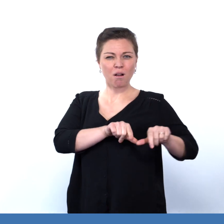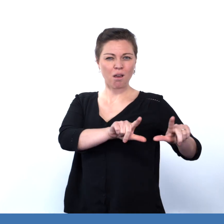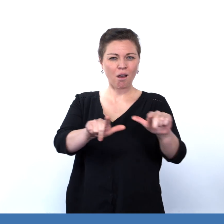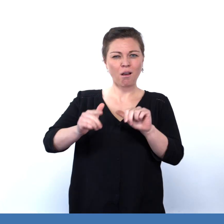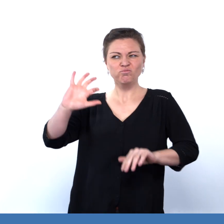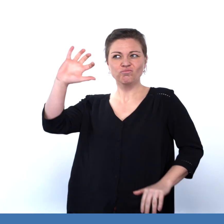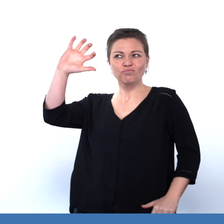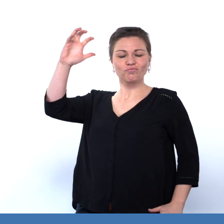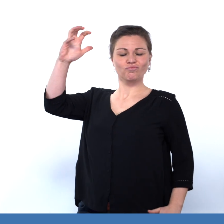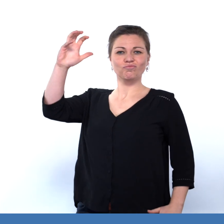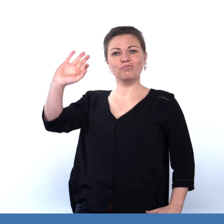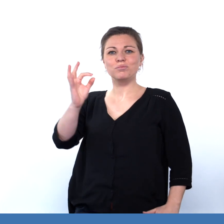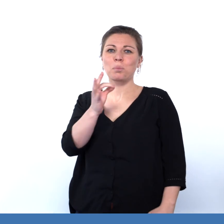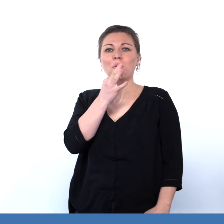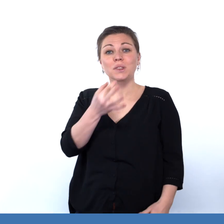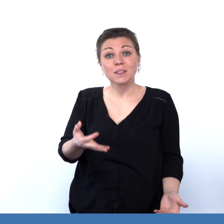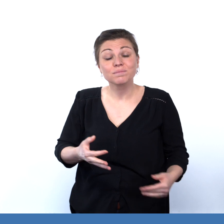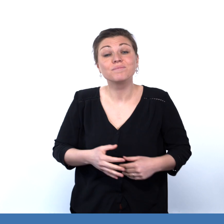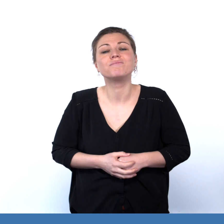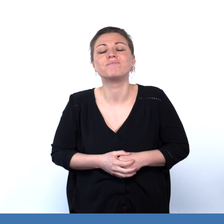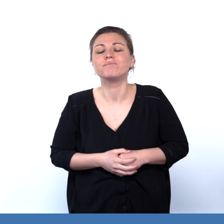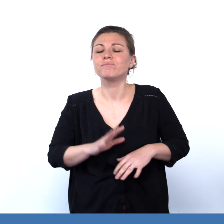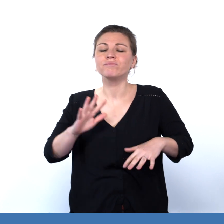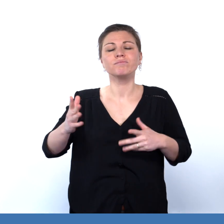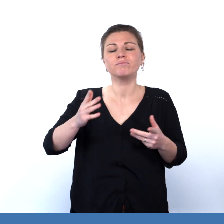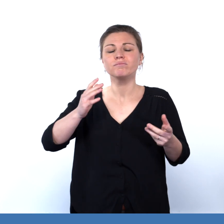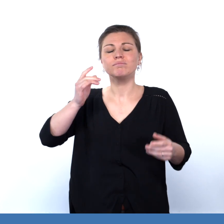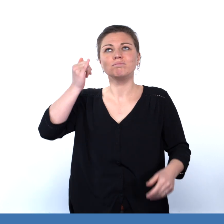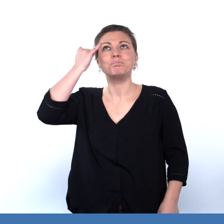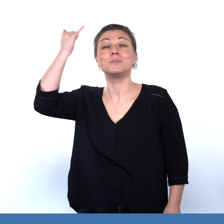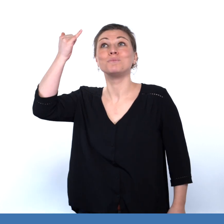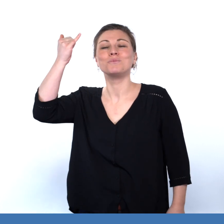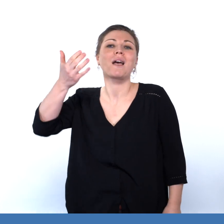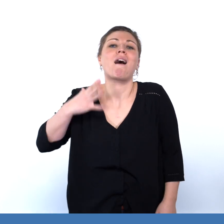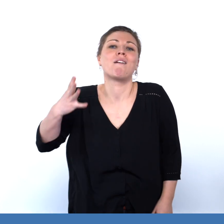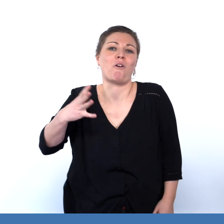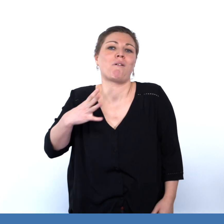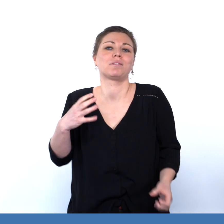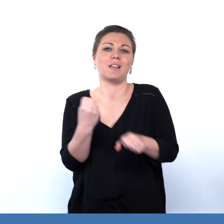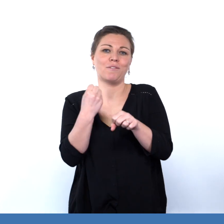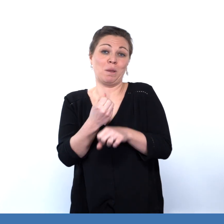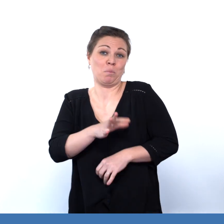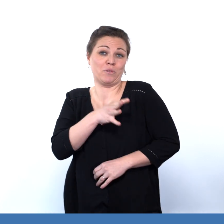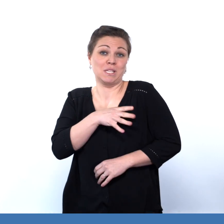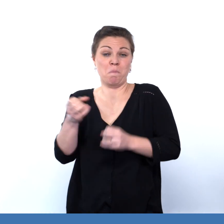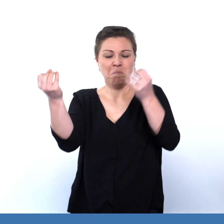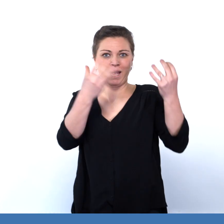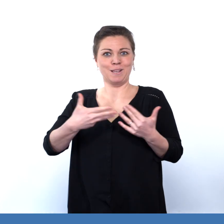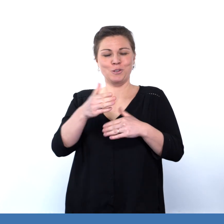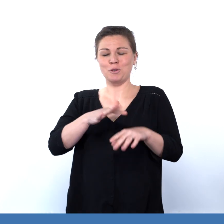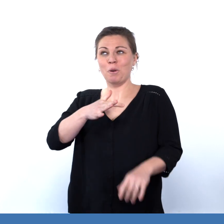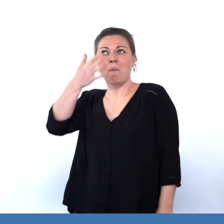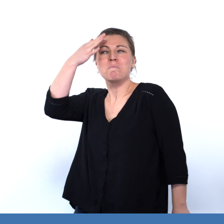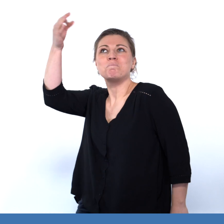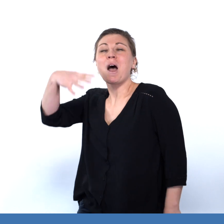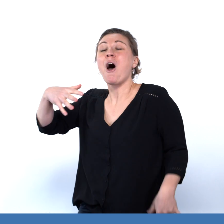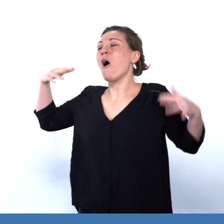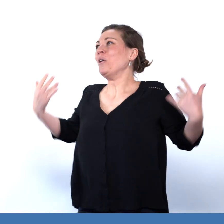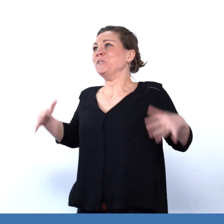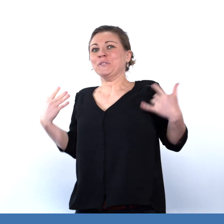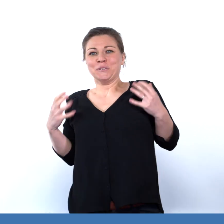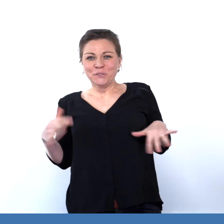content on profitait du soleil. Et j'ai eu soudain une idée. Moi, je suis un ancien professeur de maths et tout d'un coup, j'ai eu une super idée. J'ai dit,